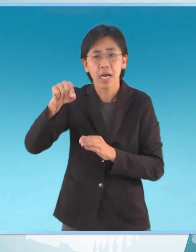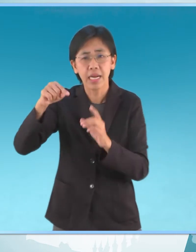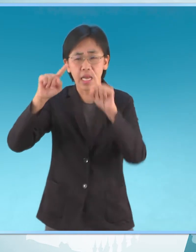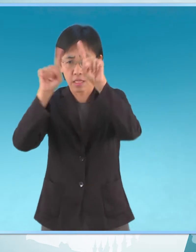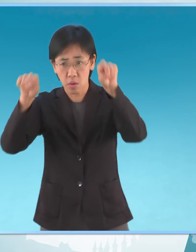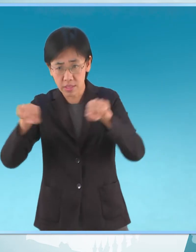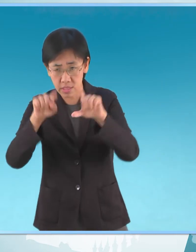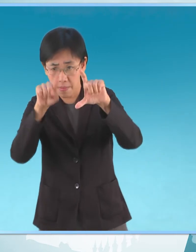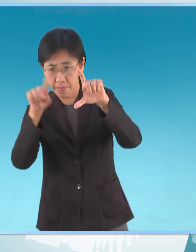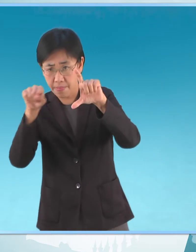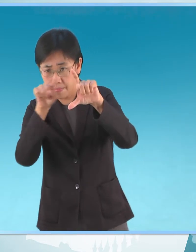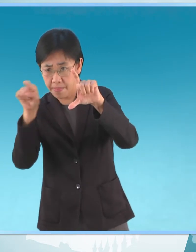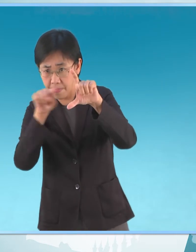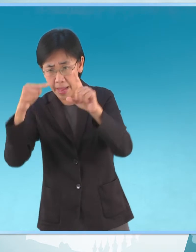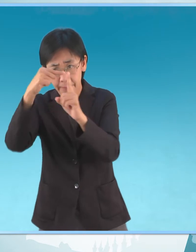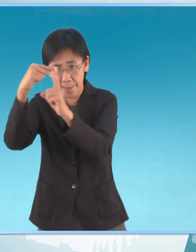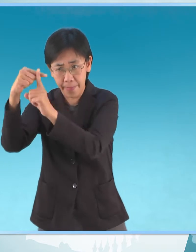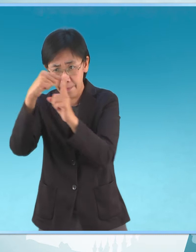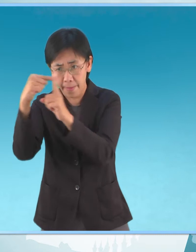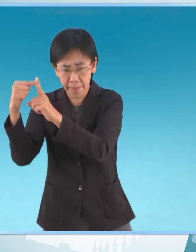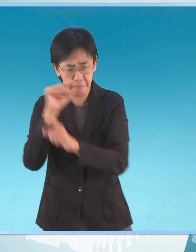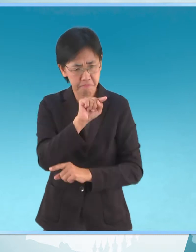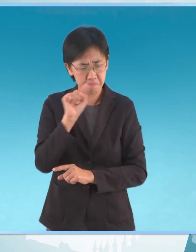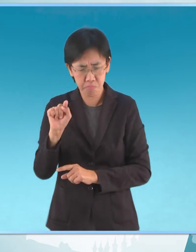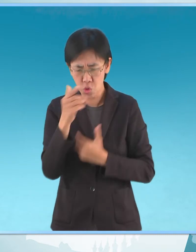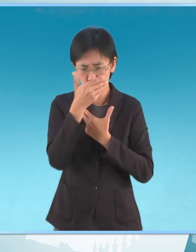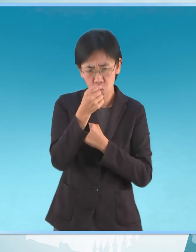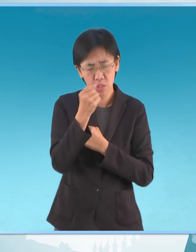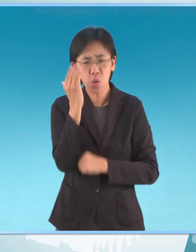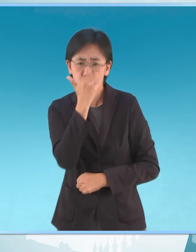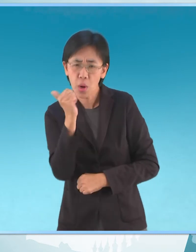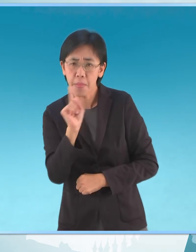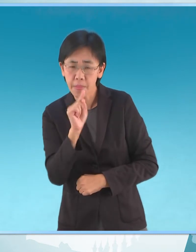9ช่องเนี่ยรูปไหนน่าสนใจกว่านะครับเรามาดูกัน